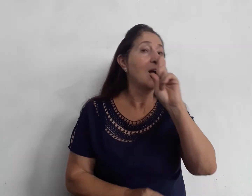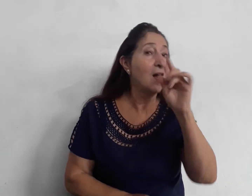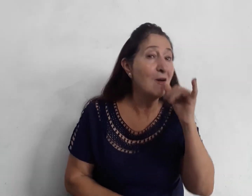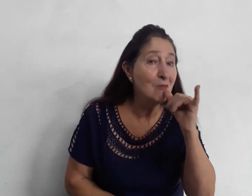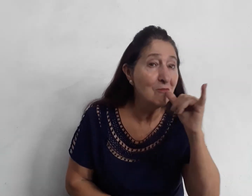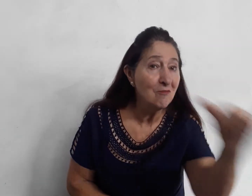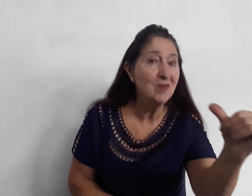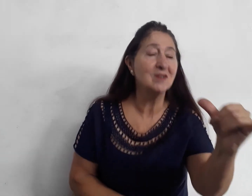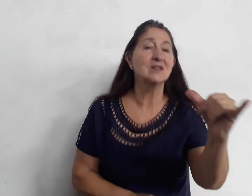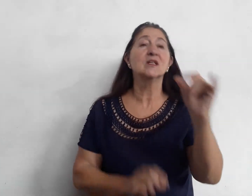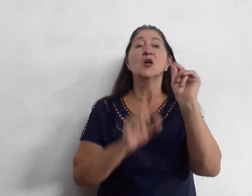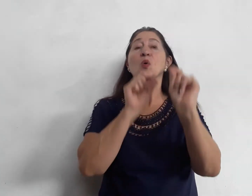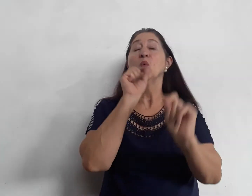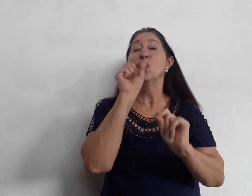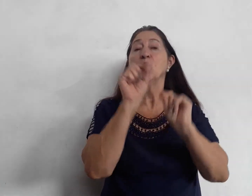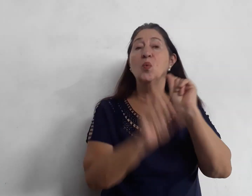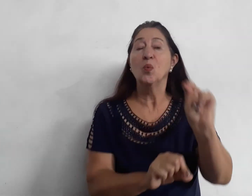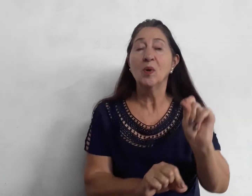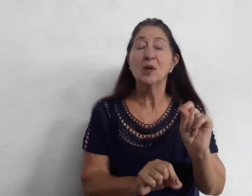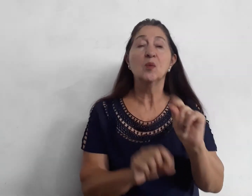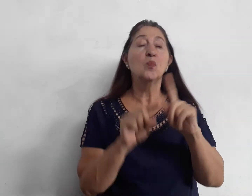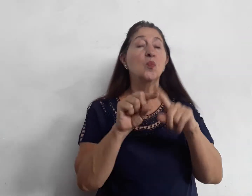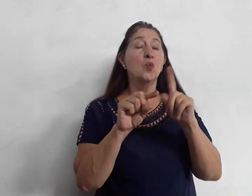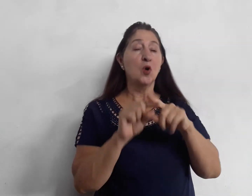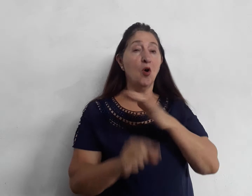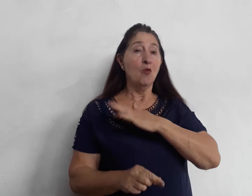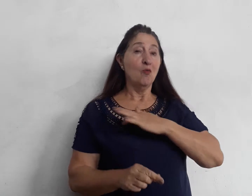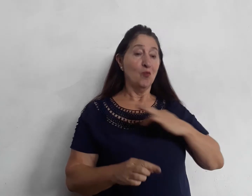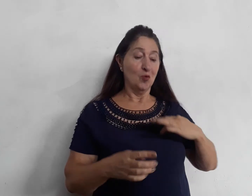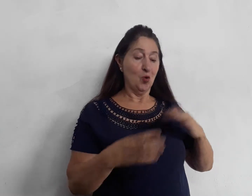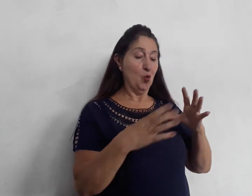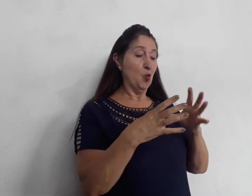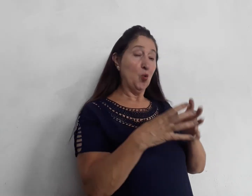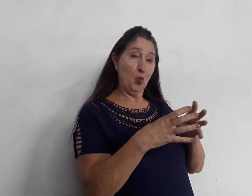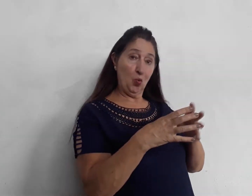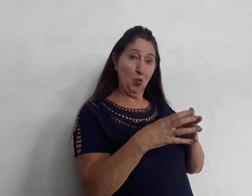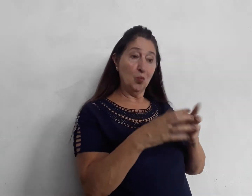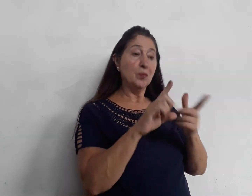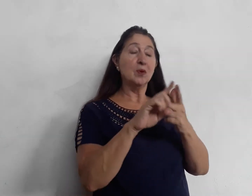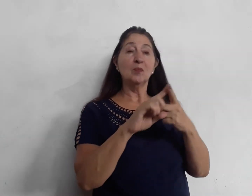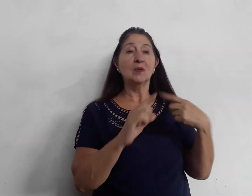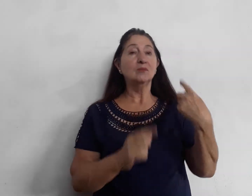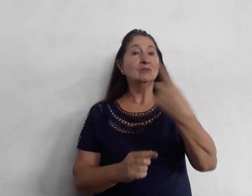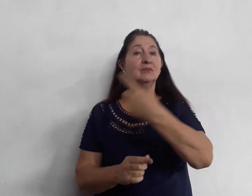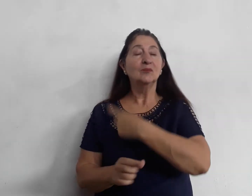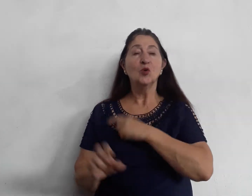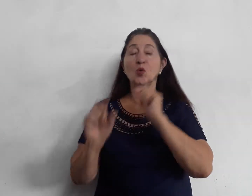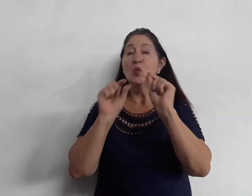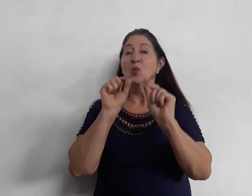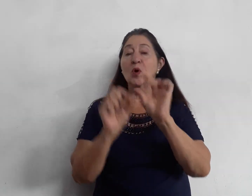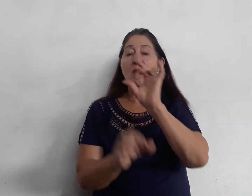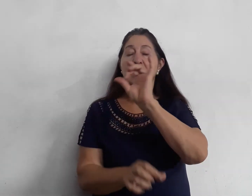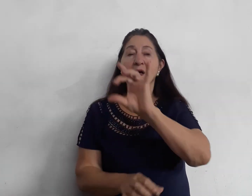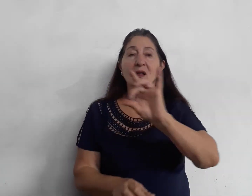Advertência para os fariseus. Advertência para nós. Para cada um de nós que estamos a